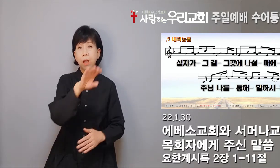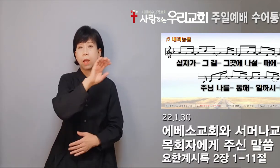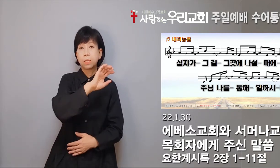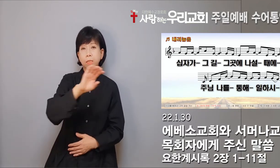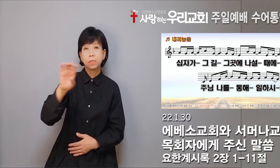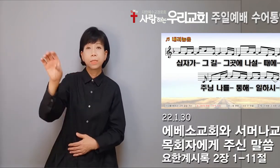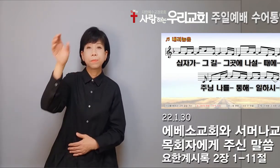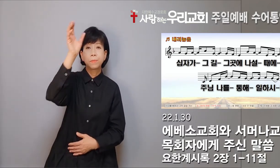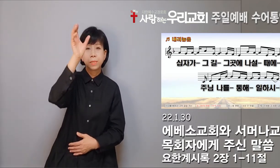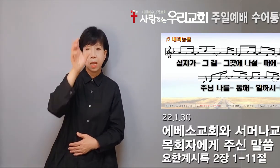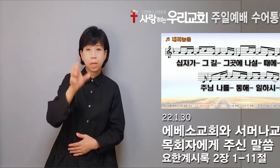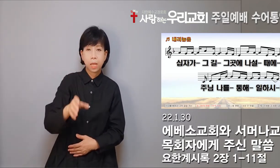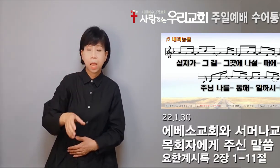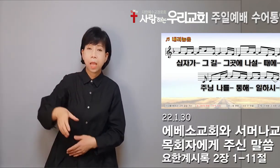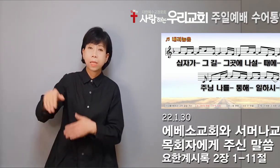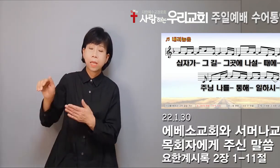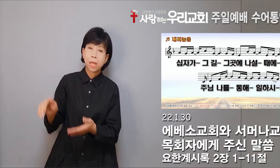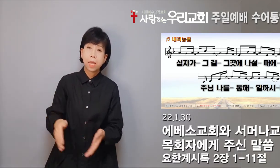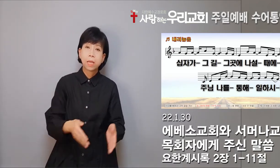십자가 그 길